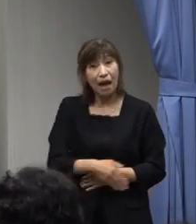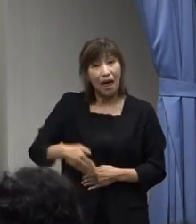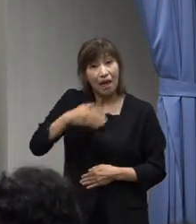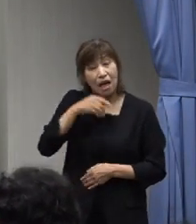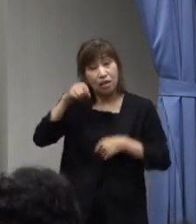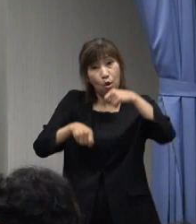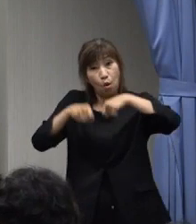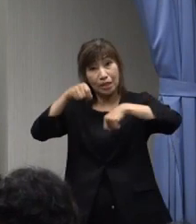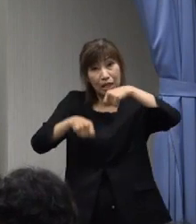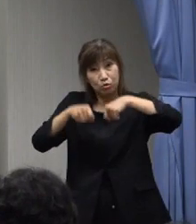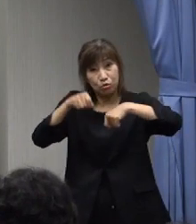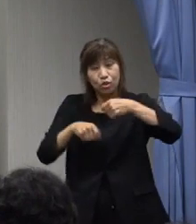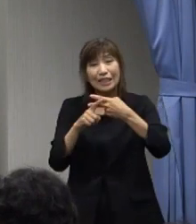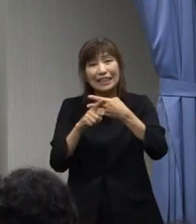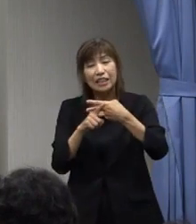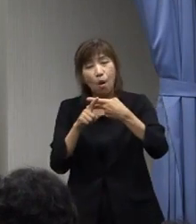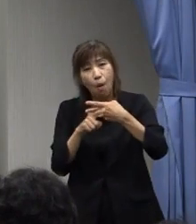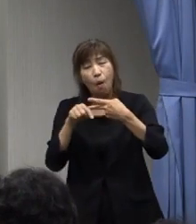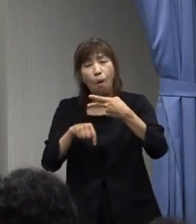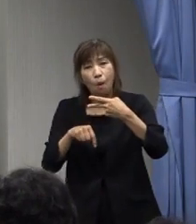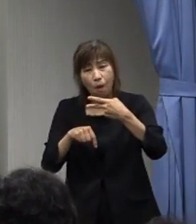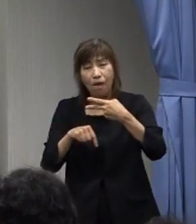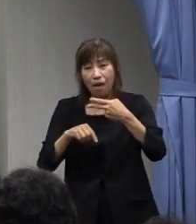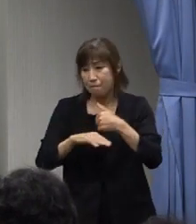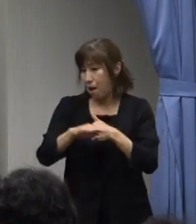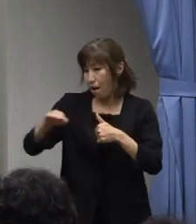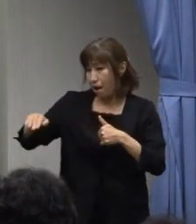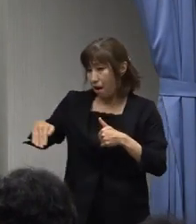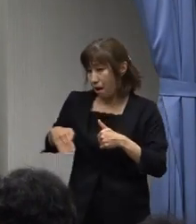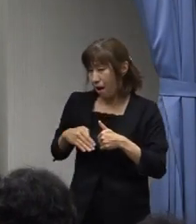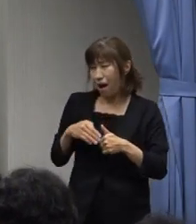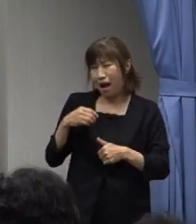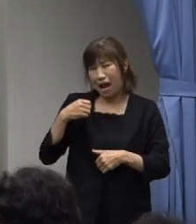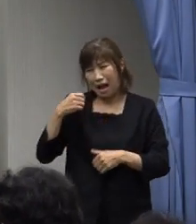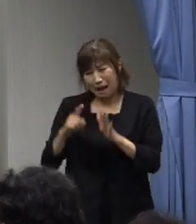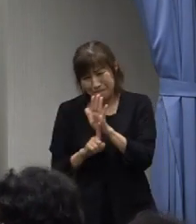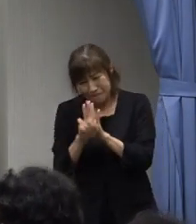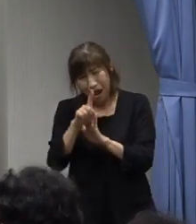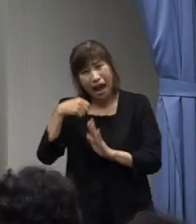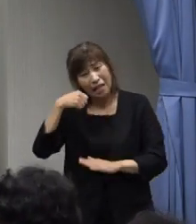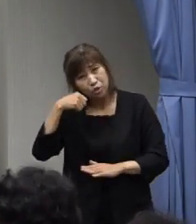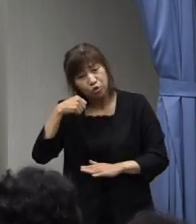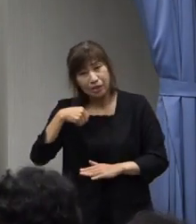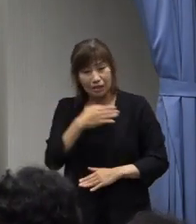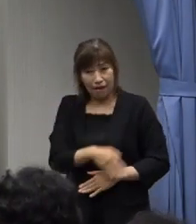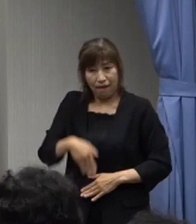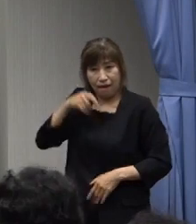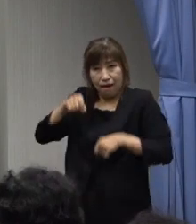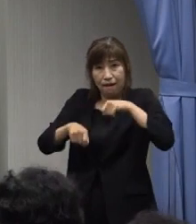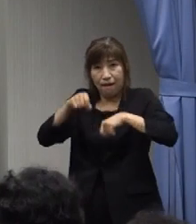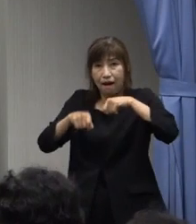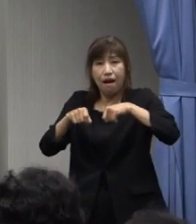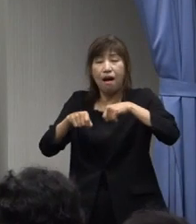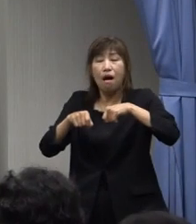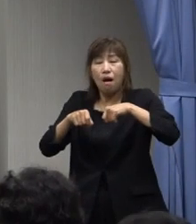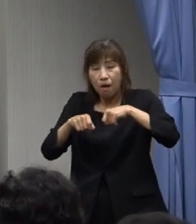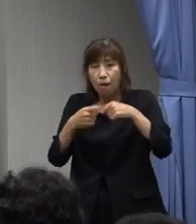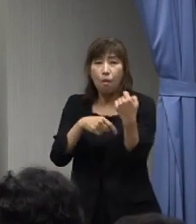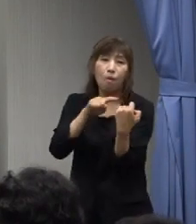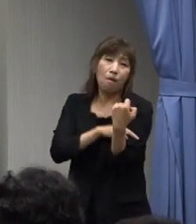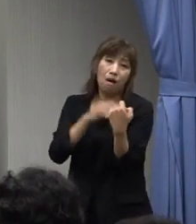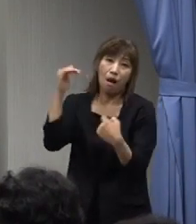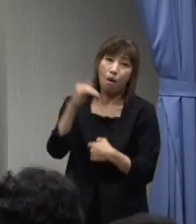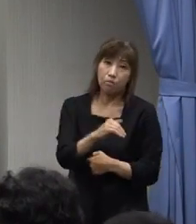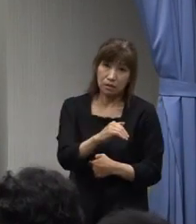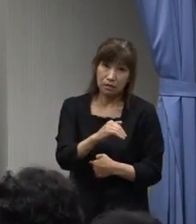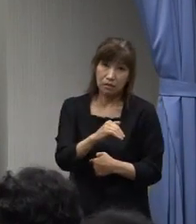暑い環境の中でこの体温を下げるというような調整機能も 高齢の方は低下をしていますので、